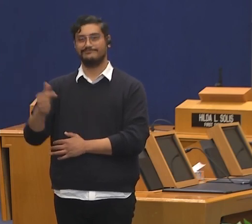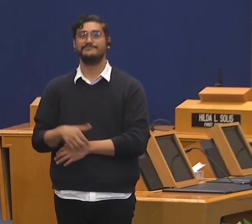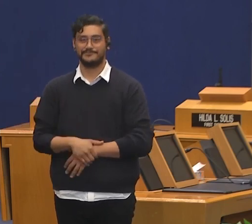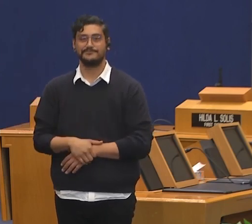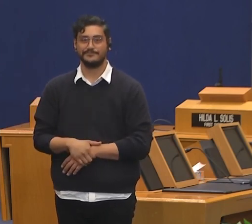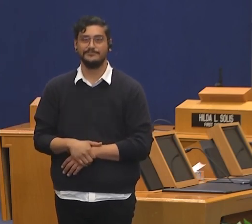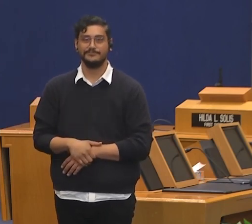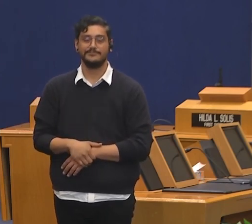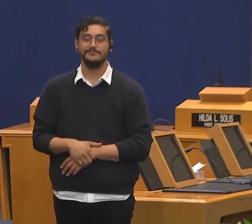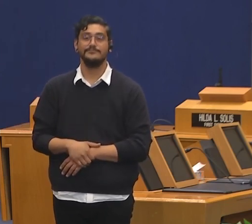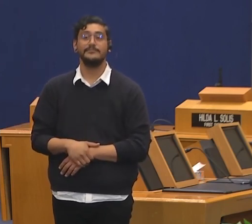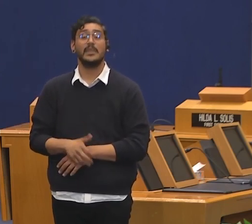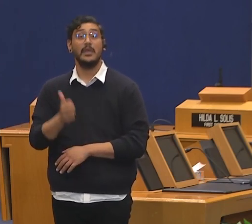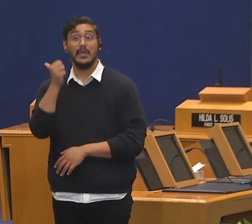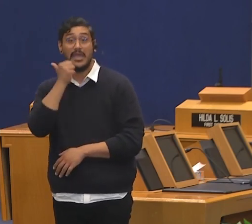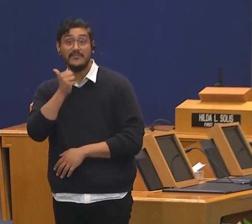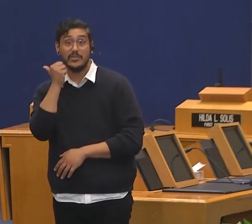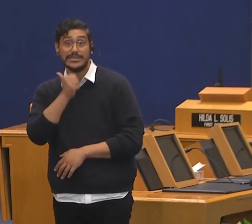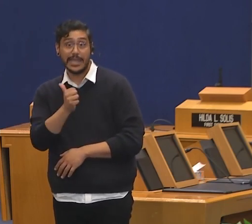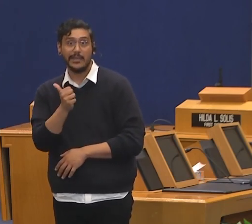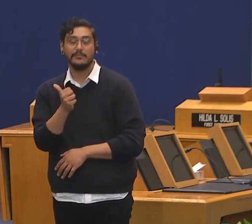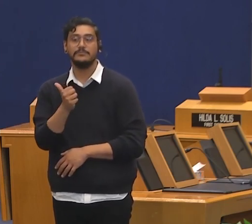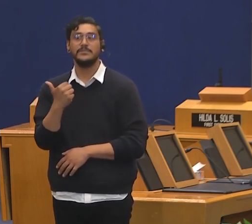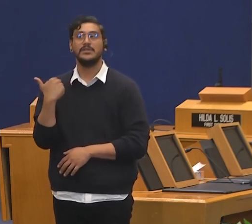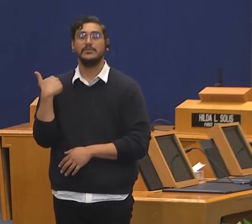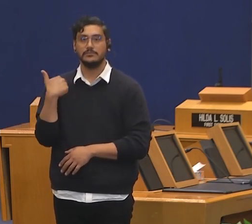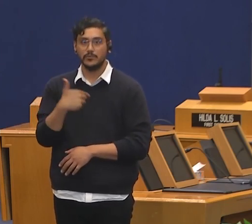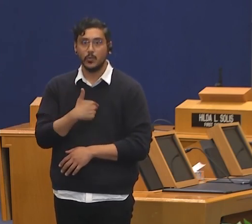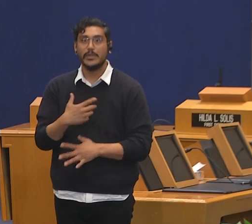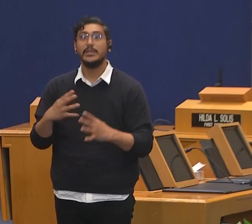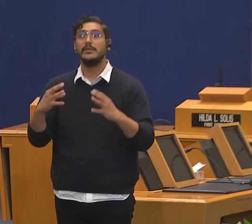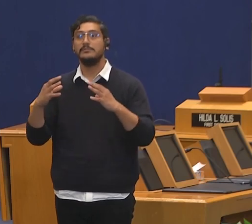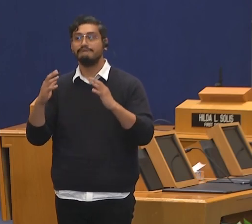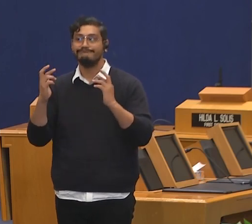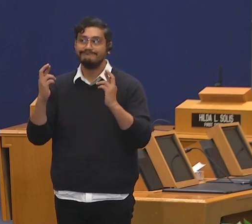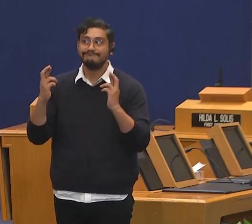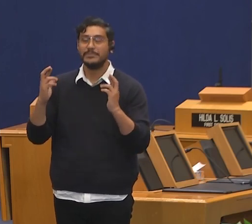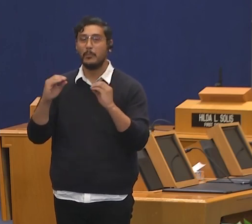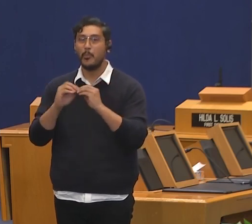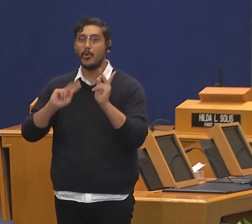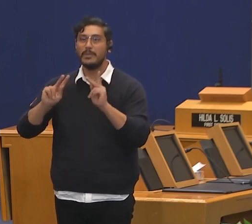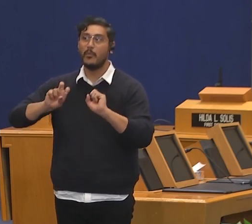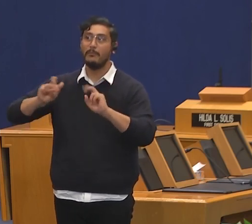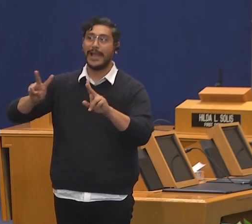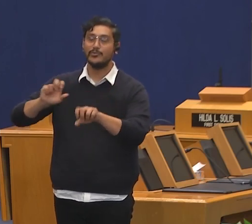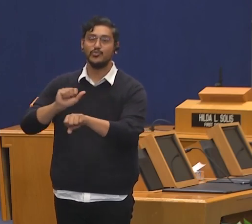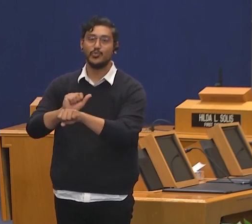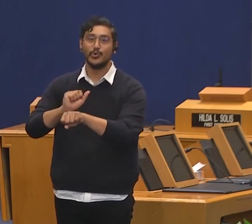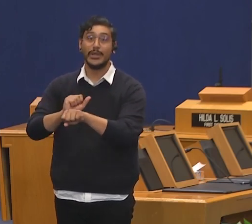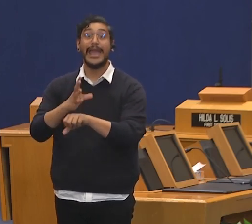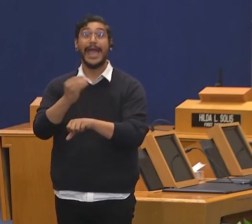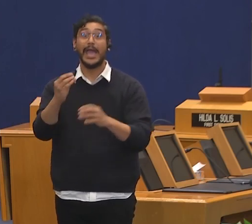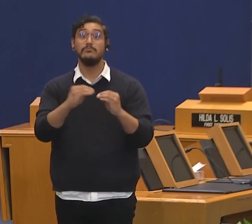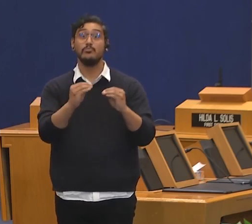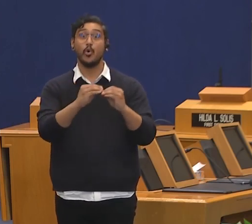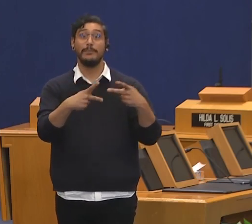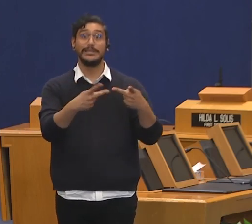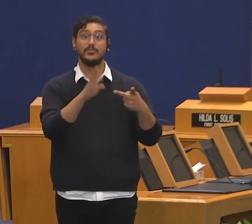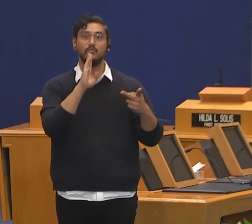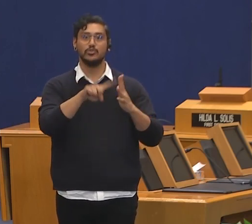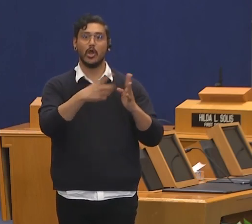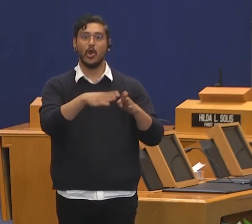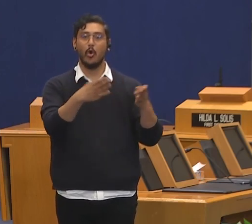Todos los días nos acercamos a tener más personas de regreso al trabajo y más lugares abiertos. No podremos